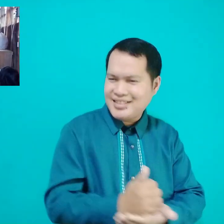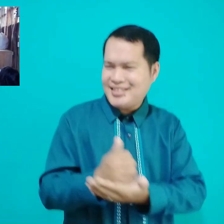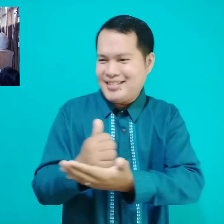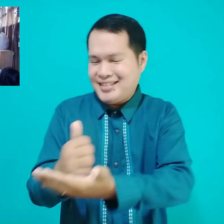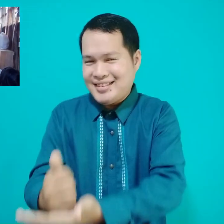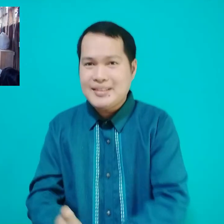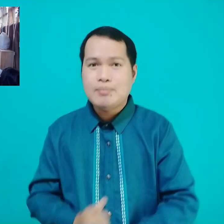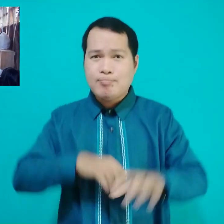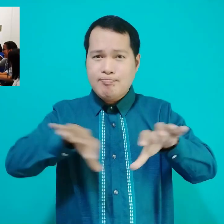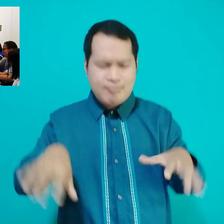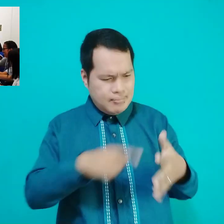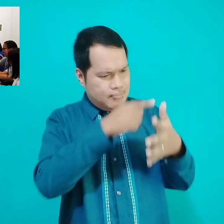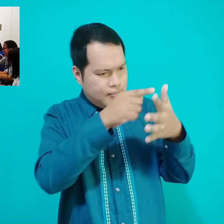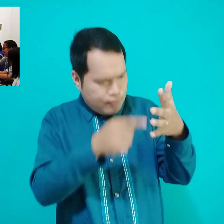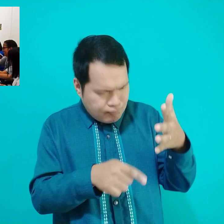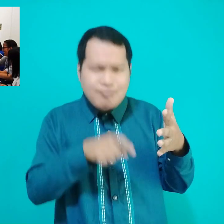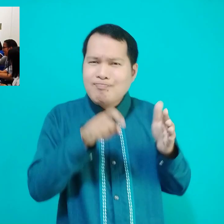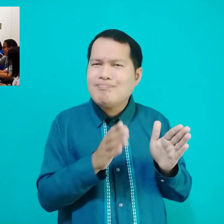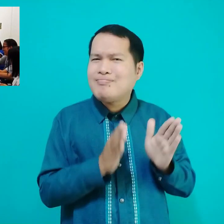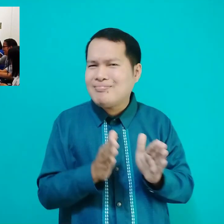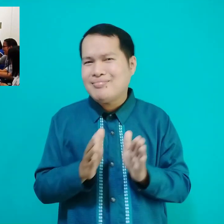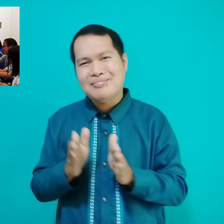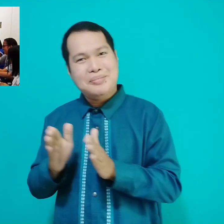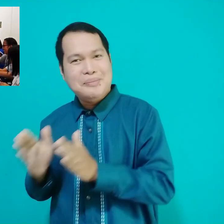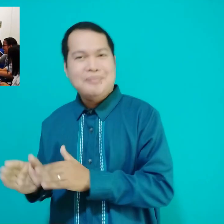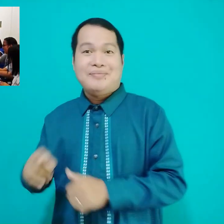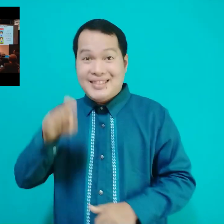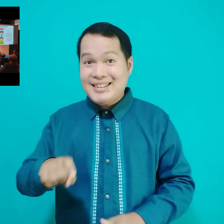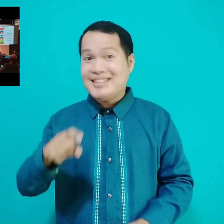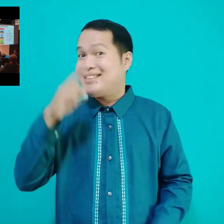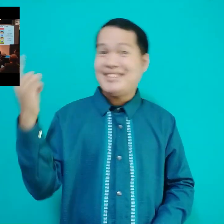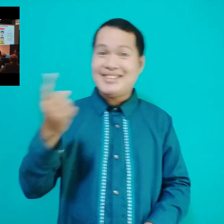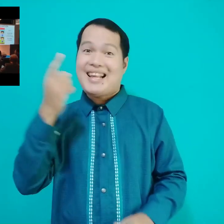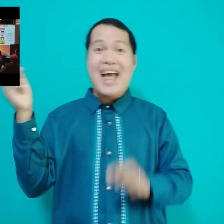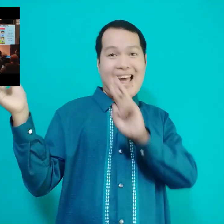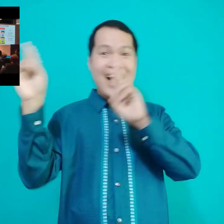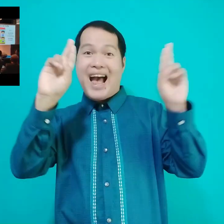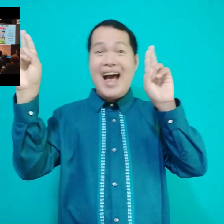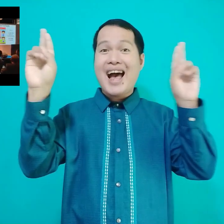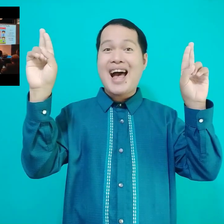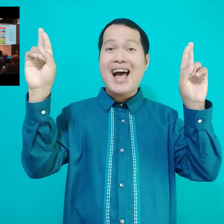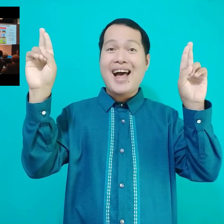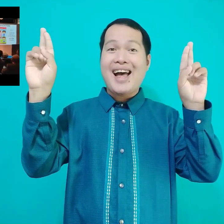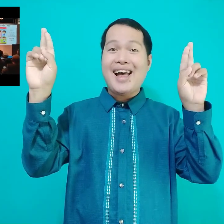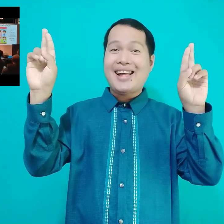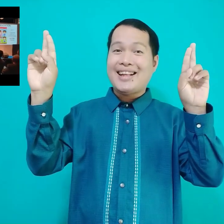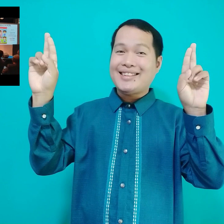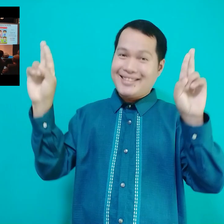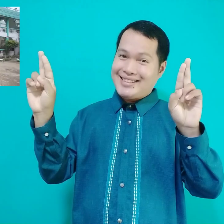tumulong tayo Gawin na po ang kapat-dapat Nang maging laging handa